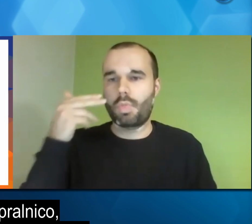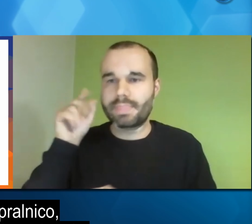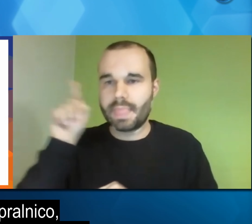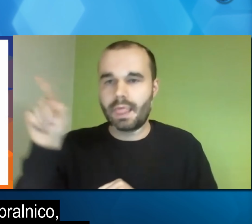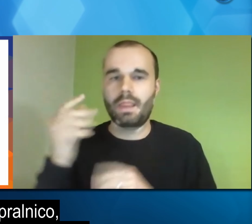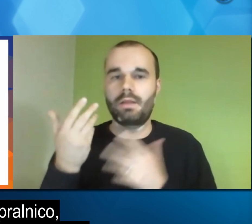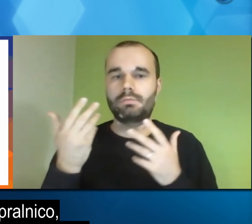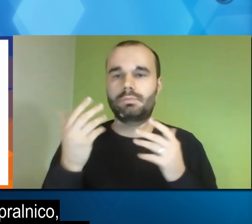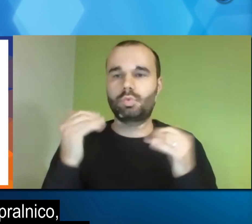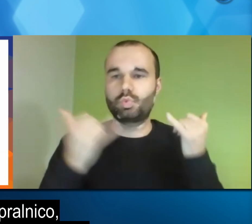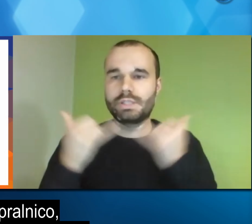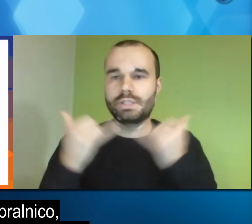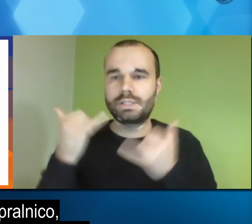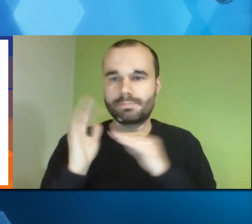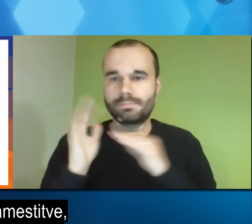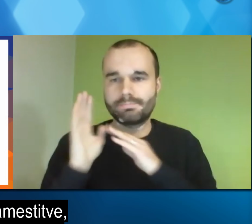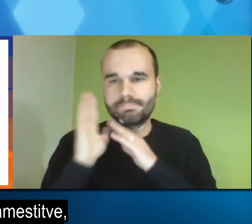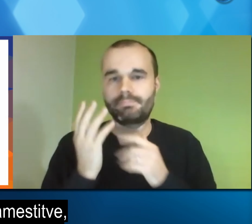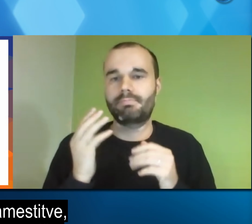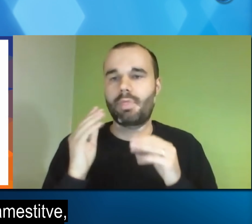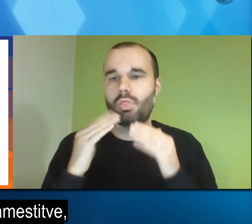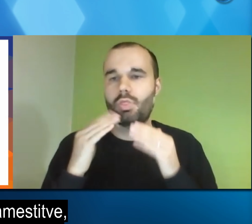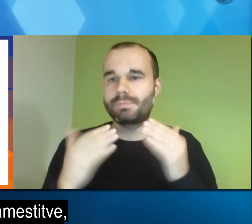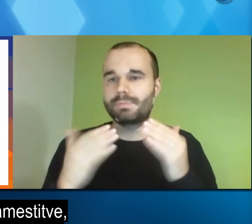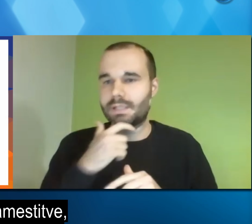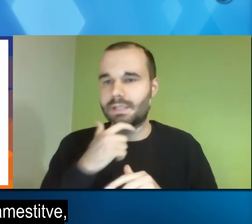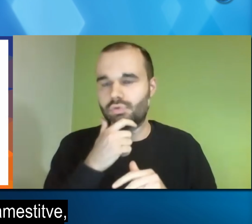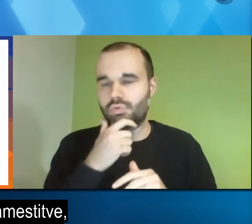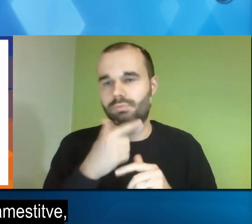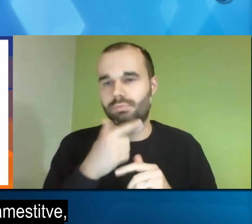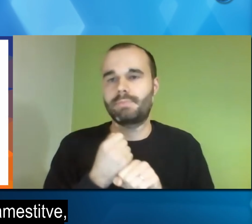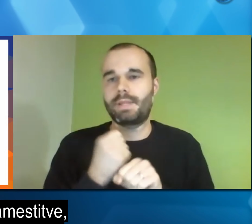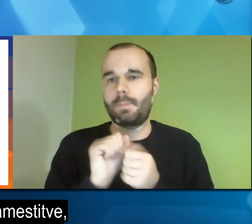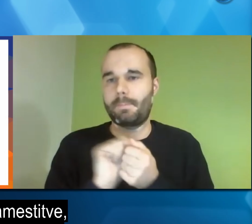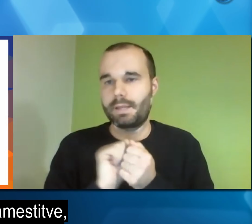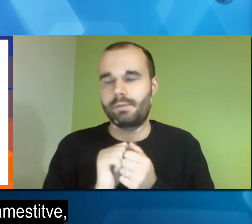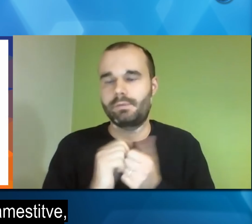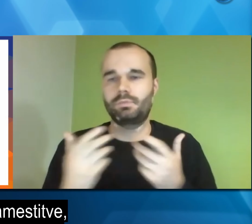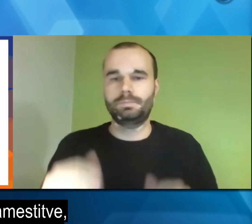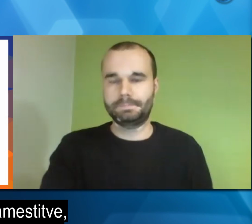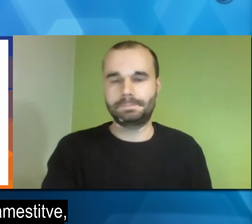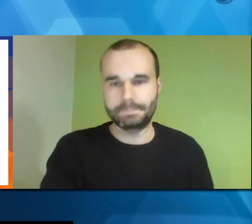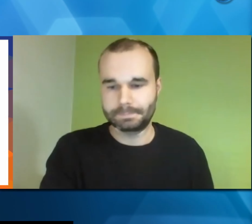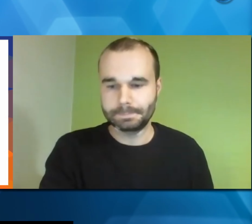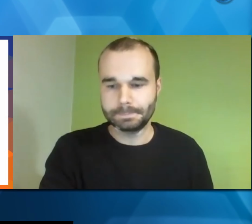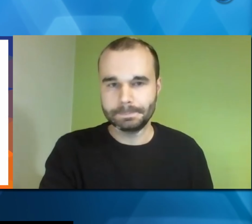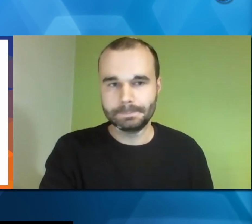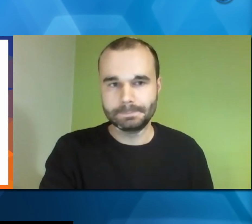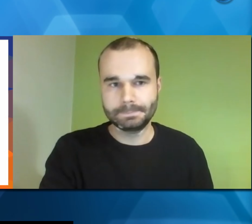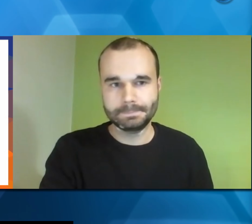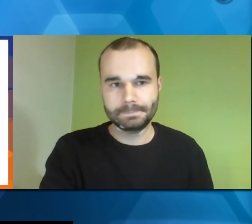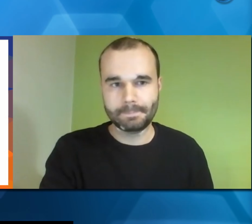to predvsem perejo za hotele, turistične namestitve, domove za starejše, torej take